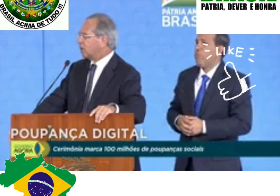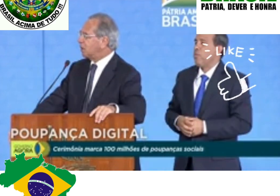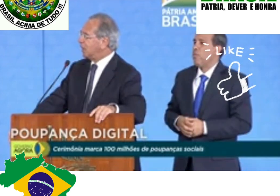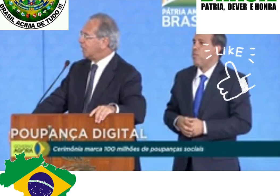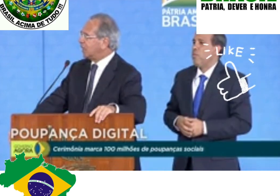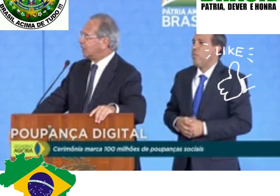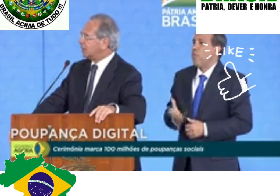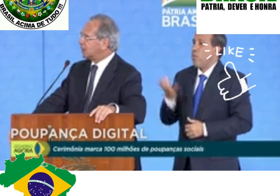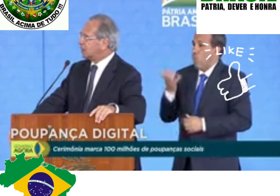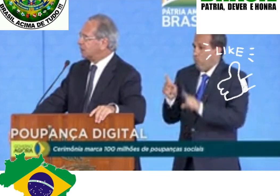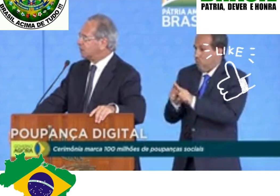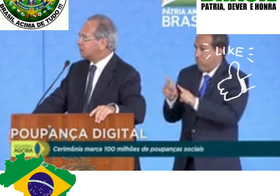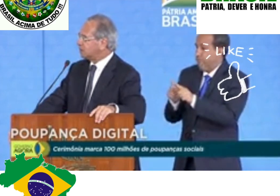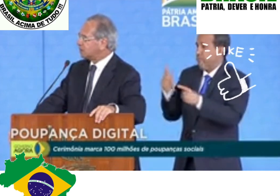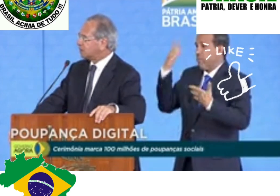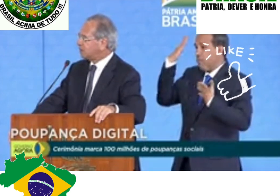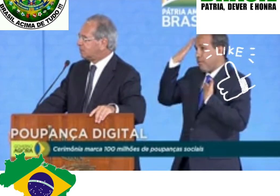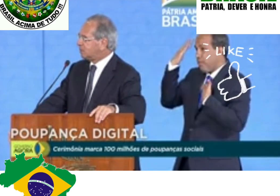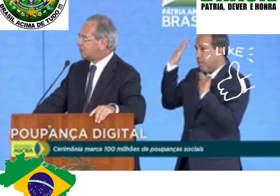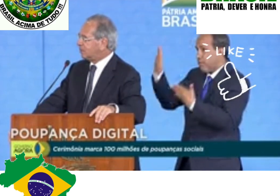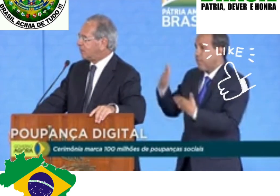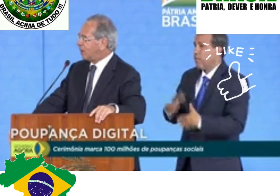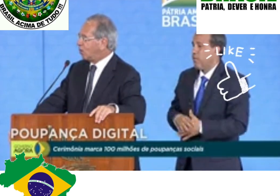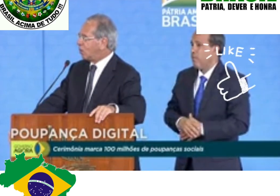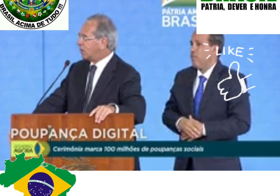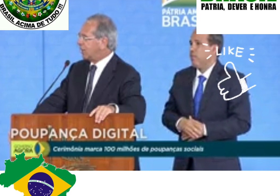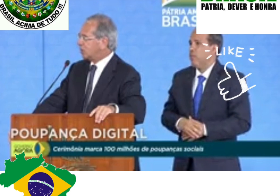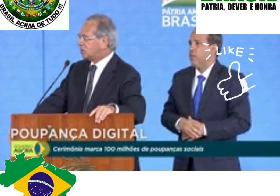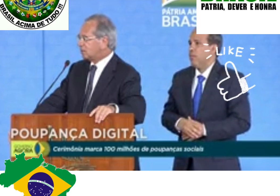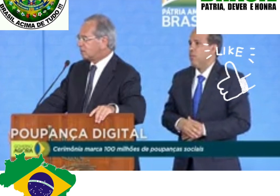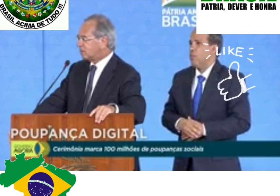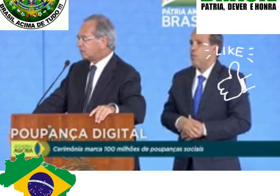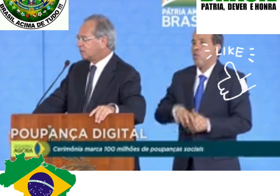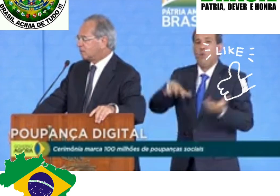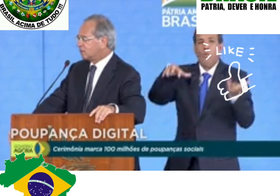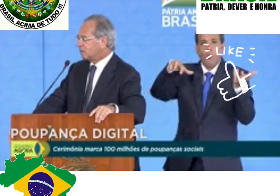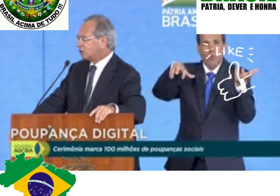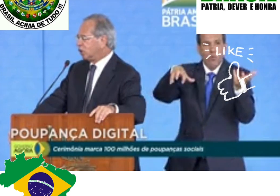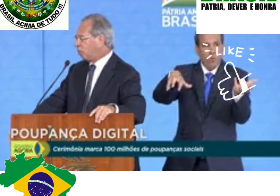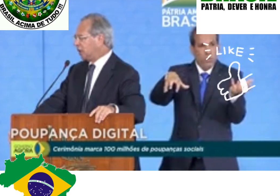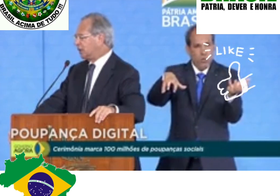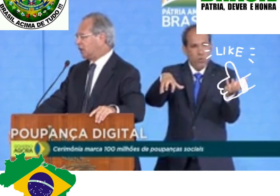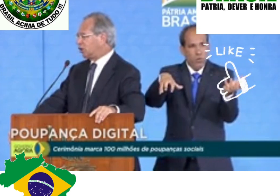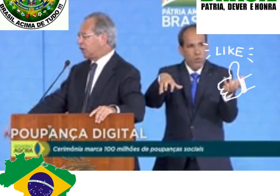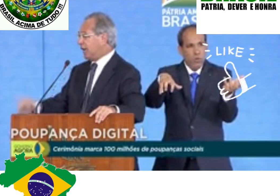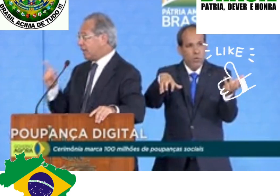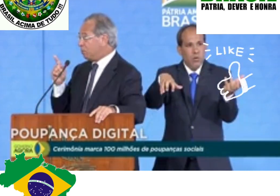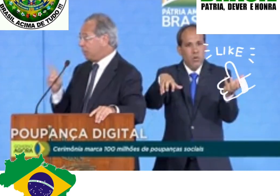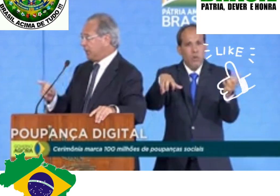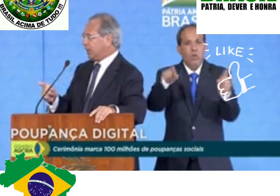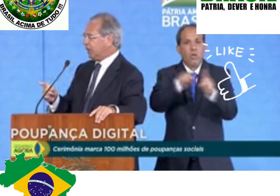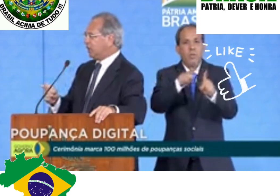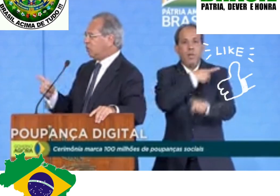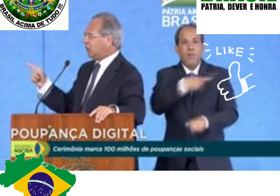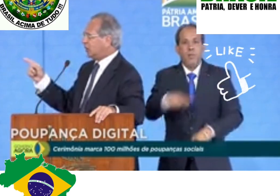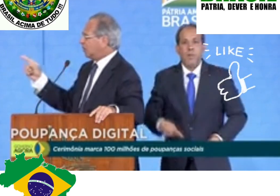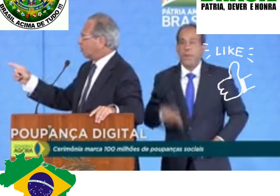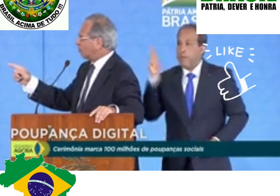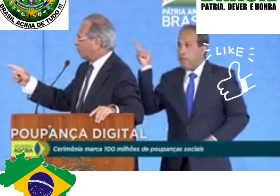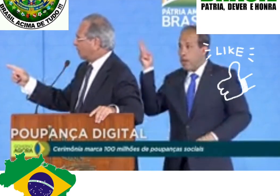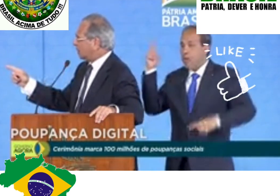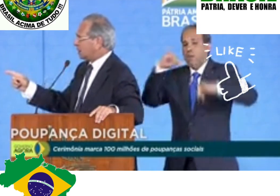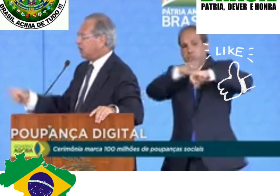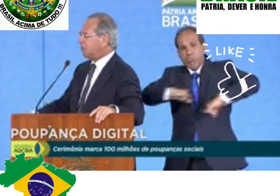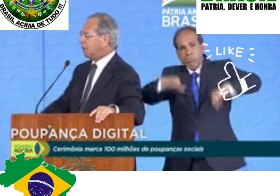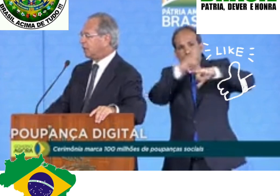Eu quero também agradecer ao Congresso e ao presidente, que na campanha ainda conversamos